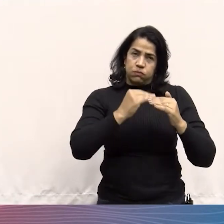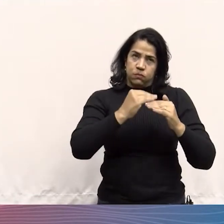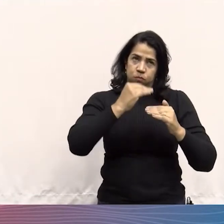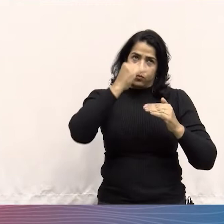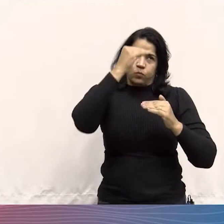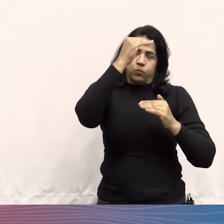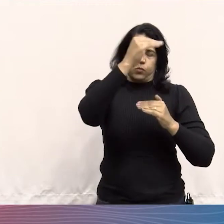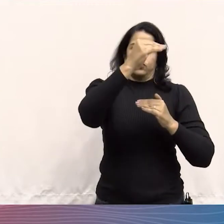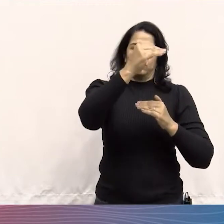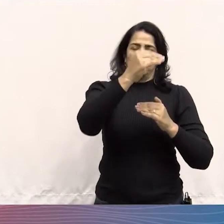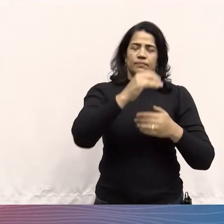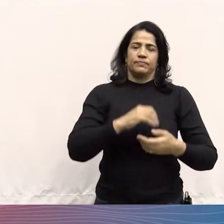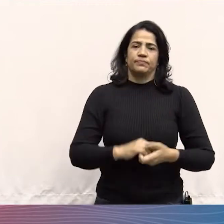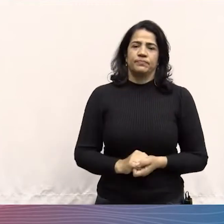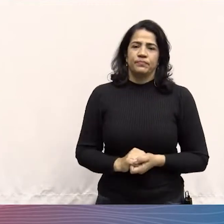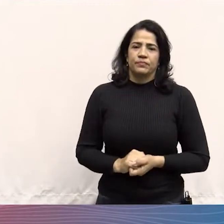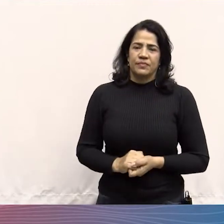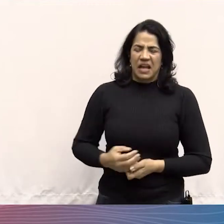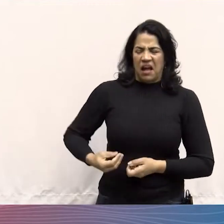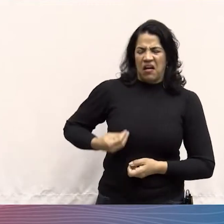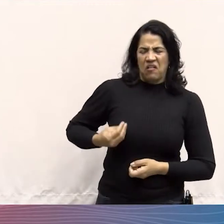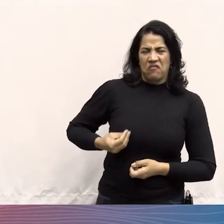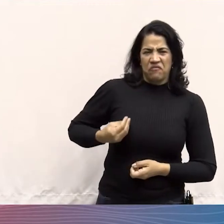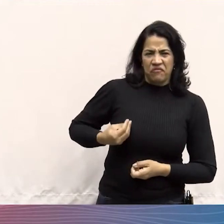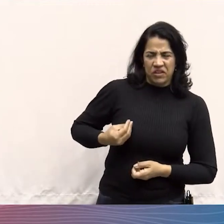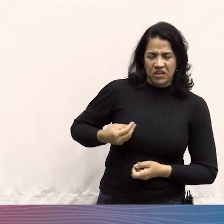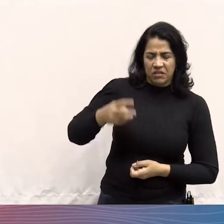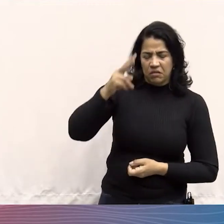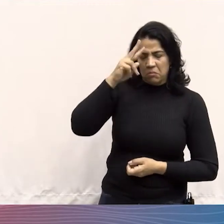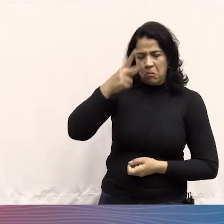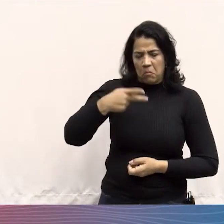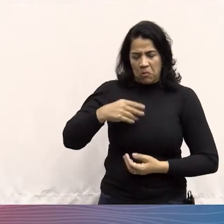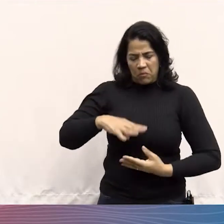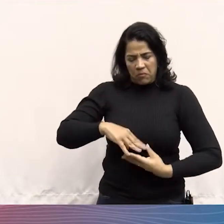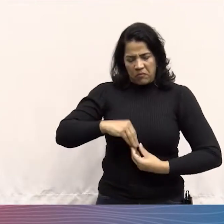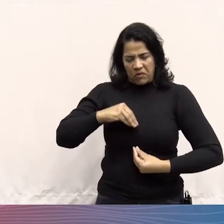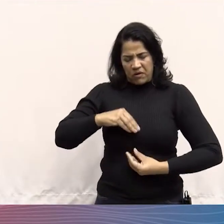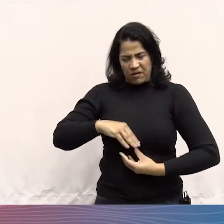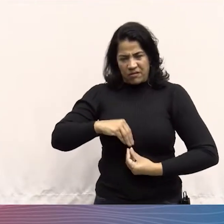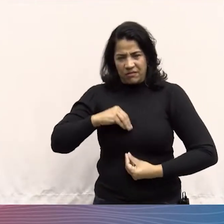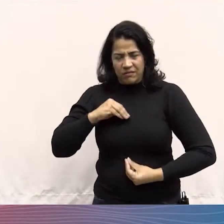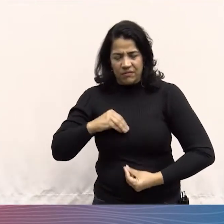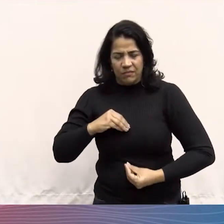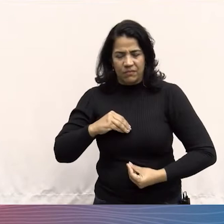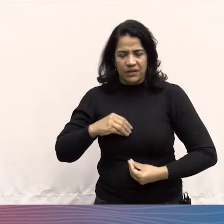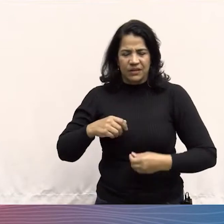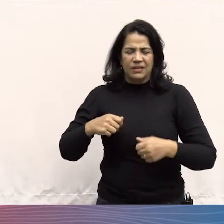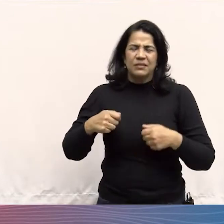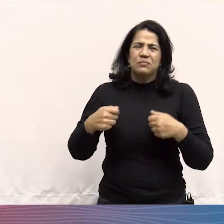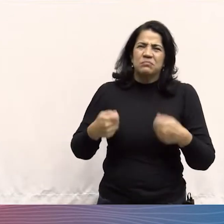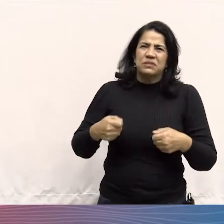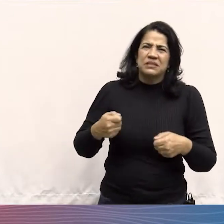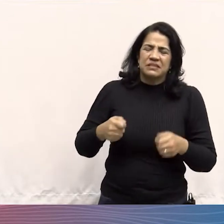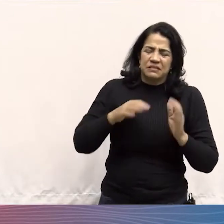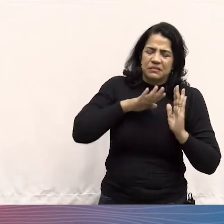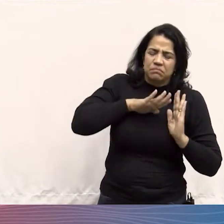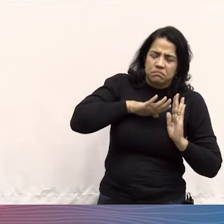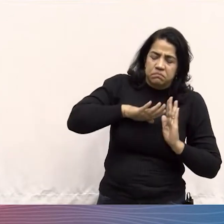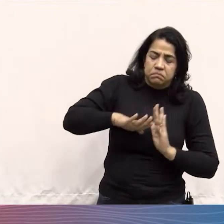nós em Colossenses, fazer morrer a nossa natureza